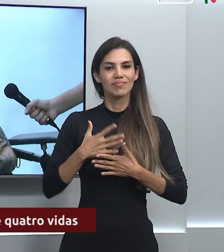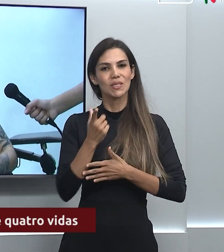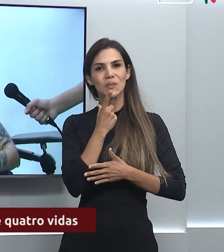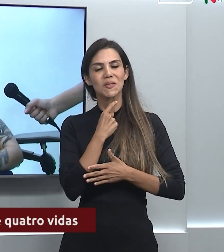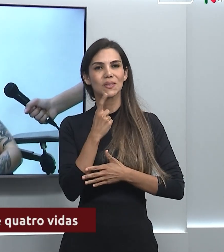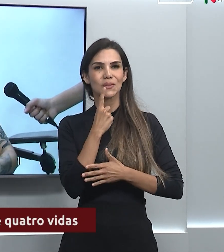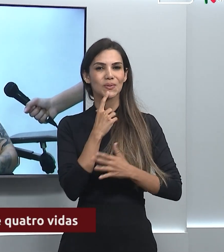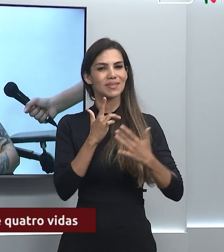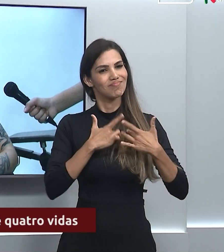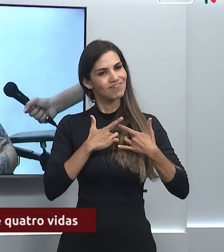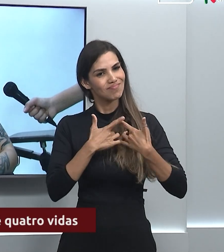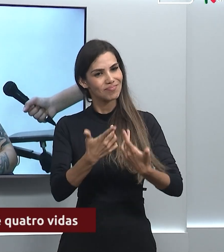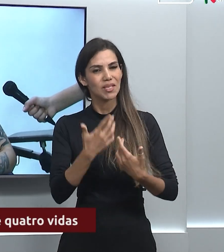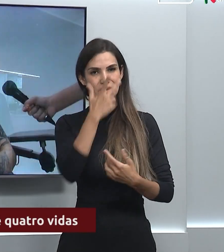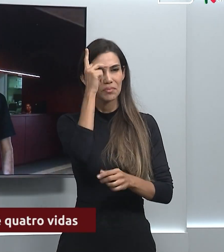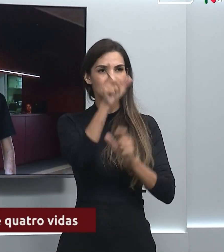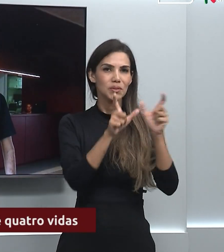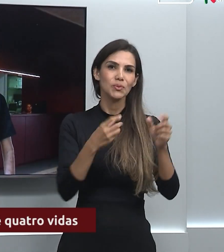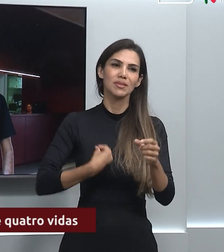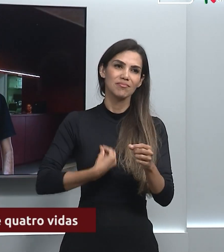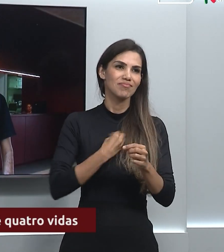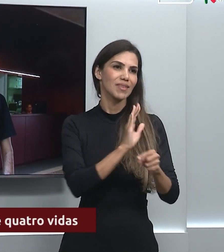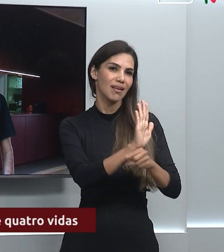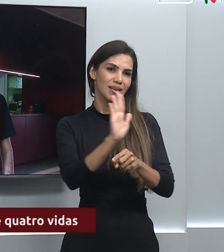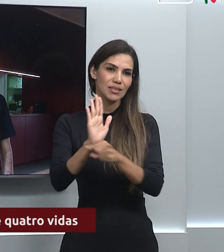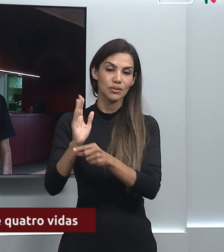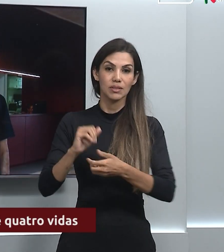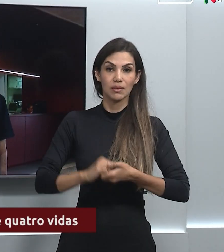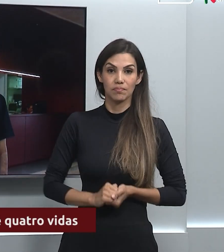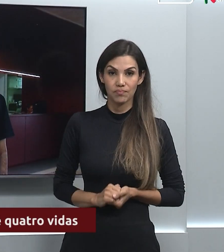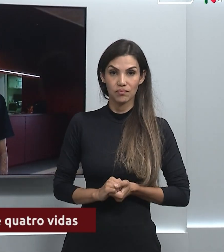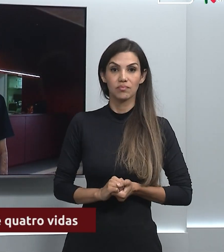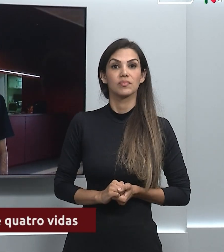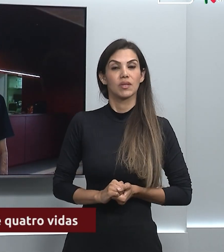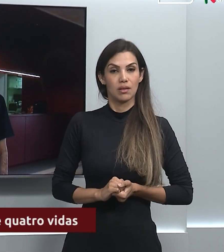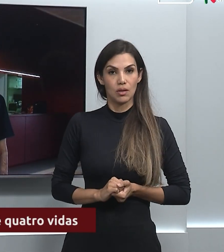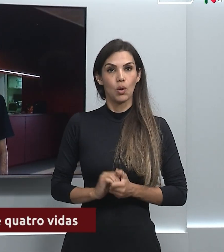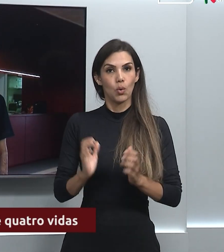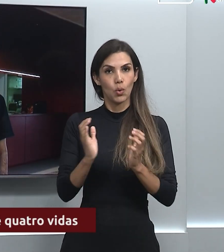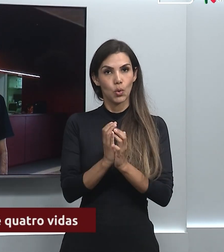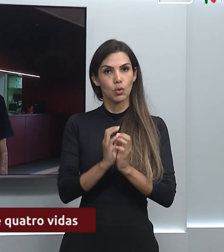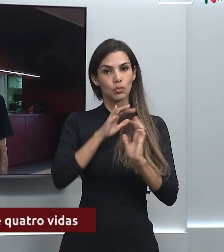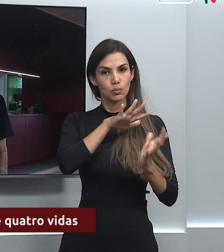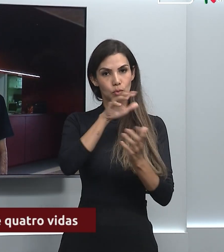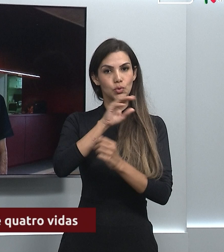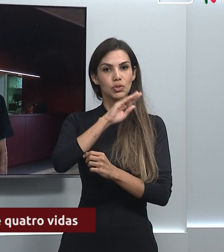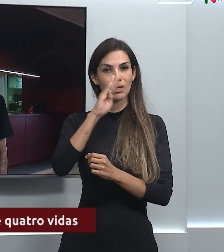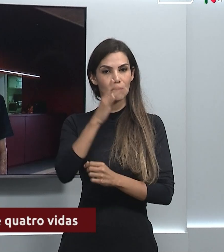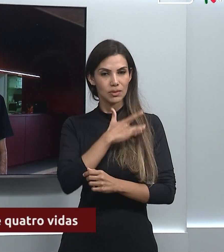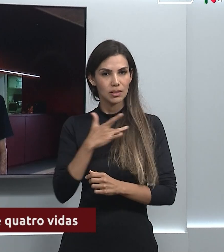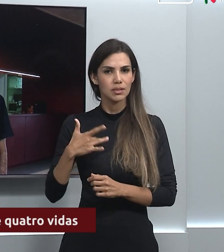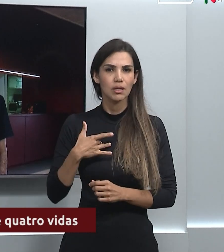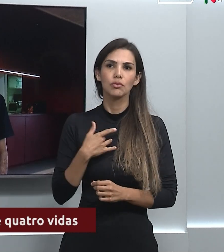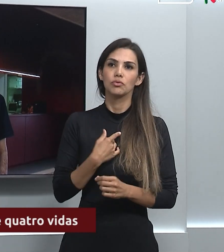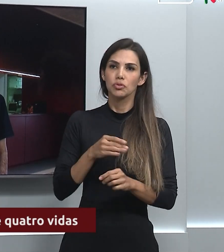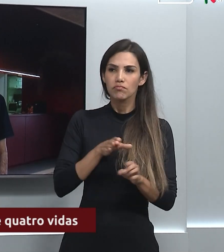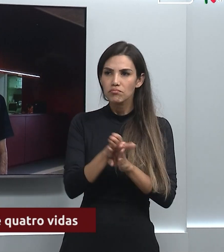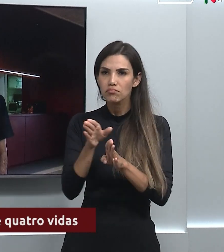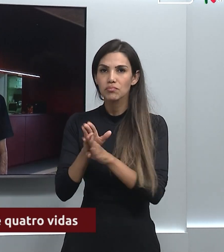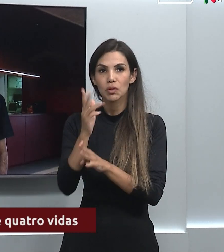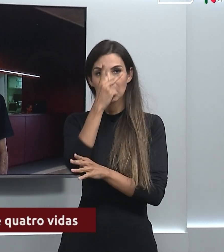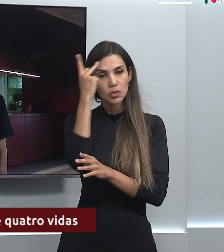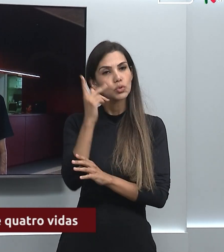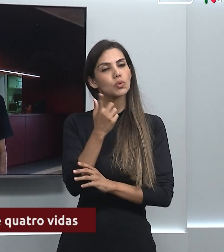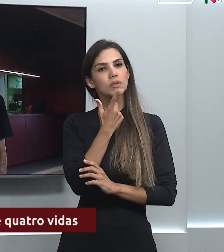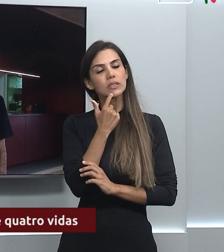doar e poder ajudar muitas vidas. A Organização Mundial da Saúde recomenda que entre 1 e 3% da população doe sangue em cada país. No